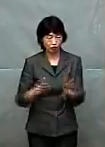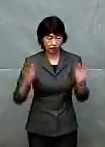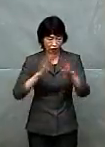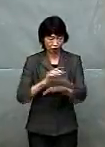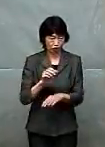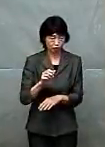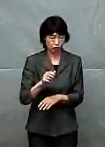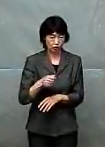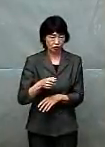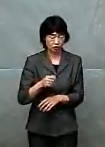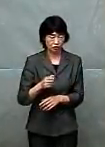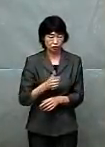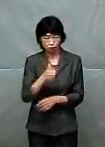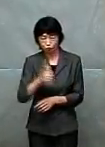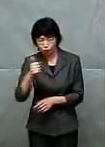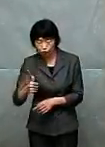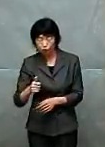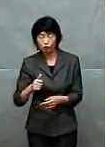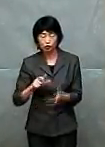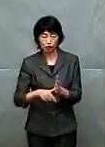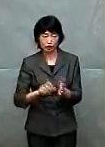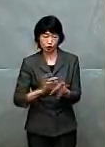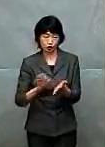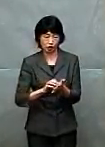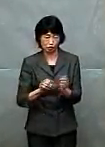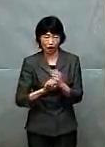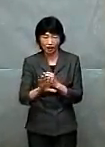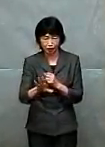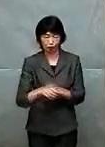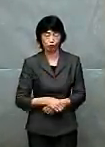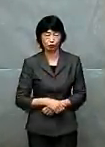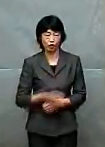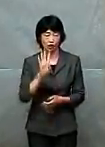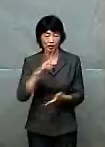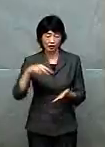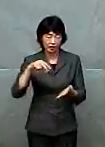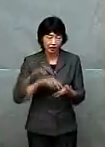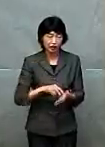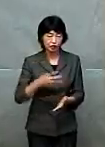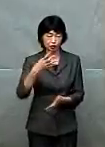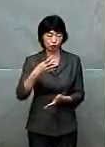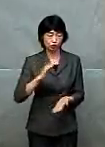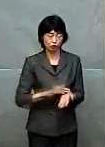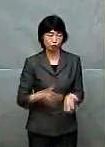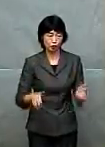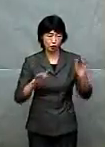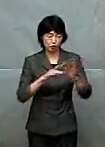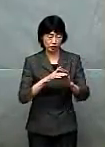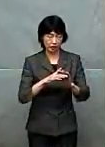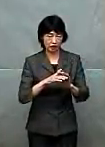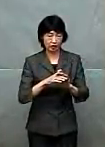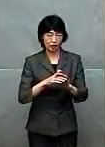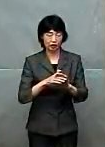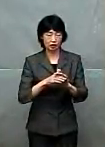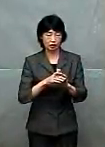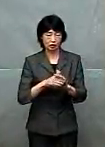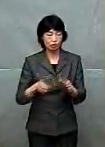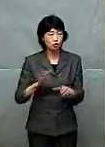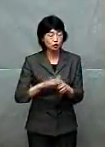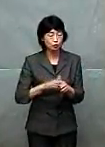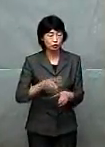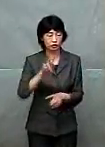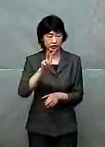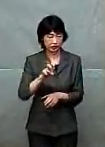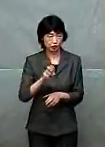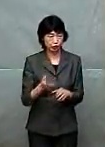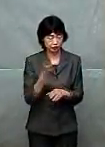ので、県立4つの病院を含む20以上の病院や施設における使用結